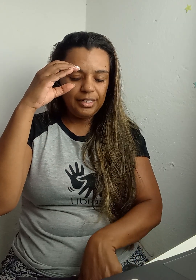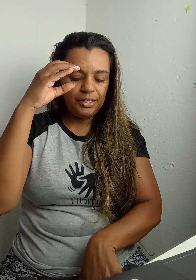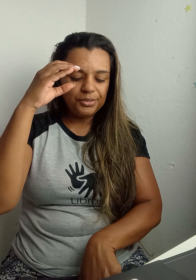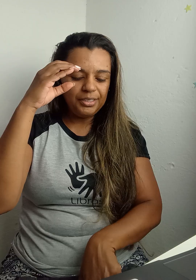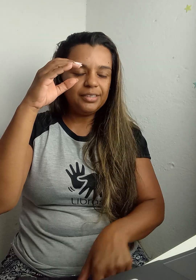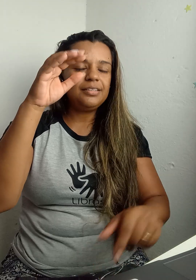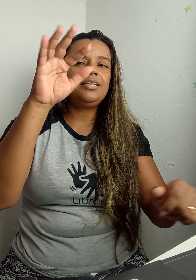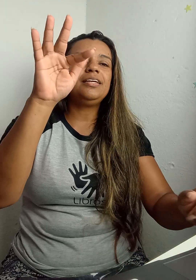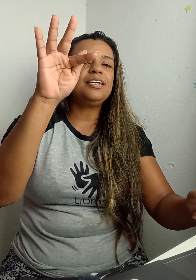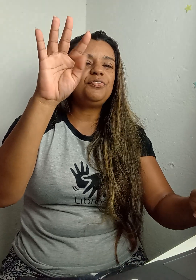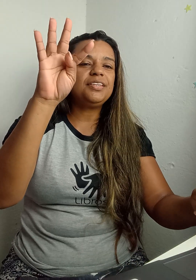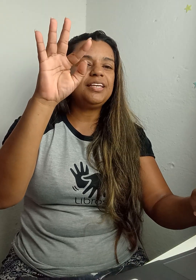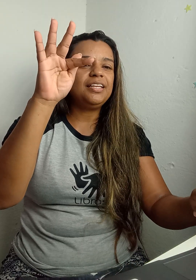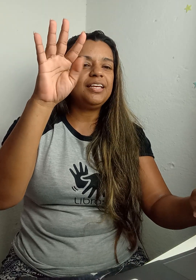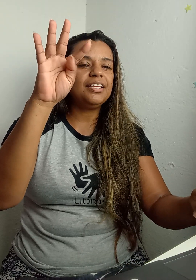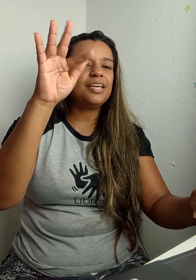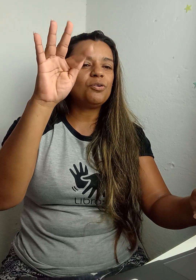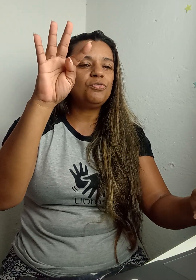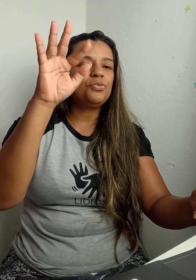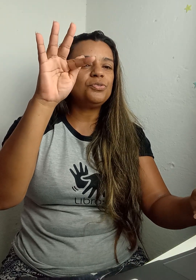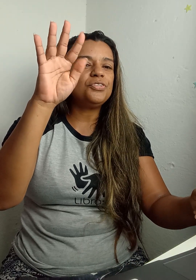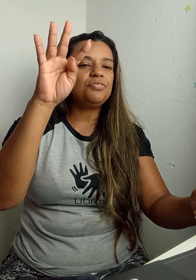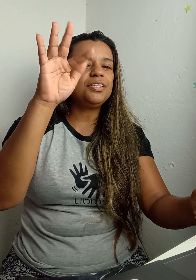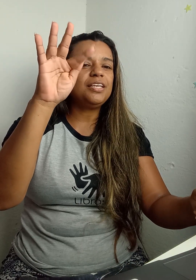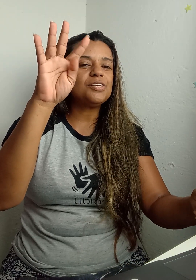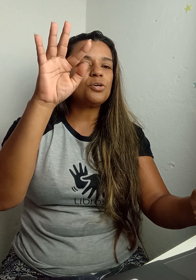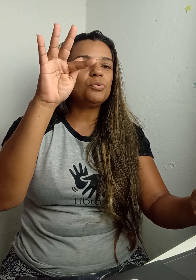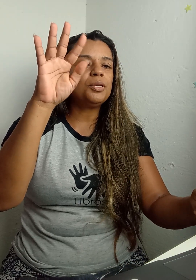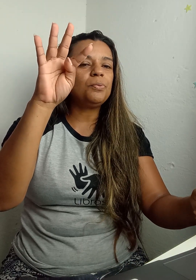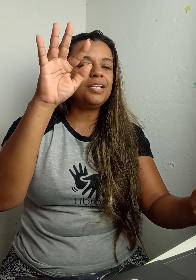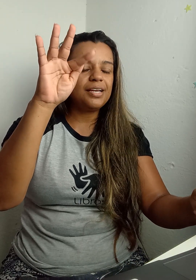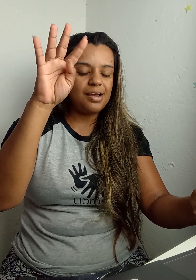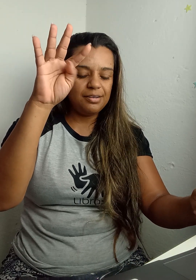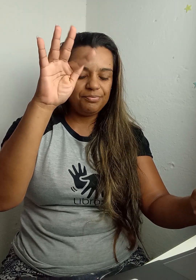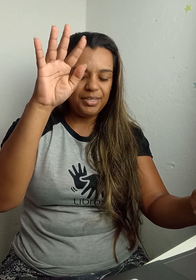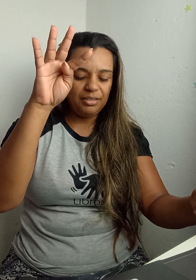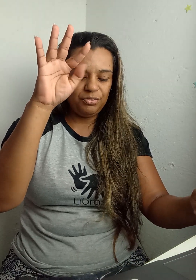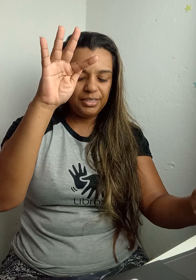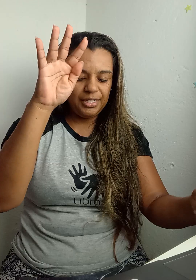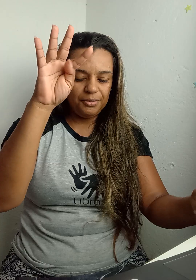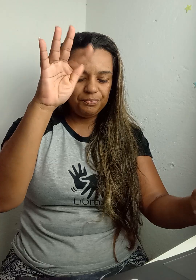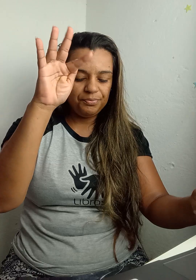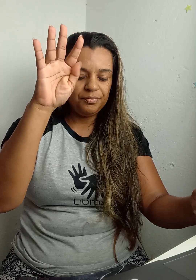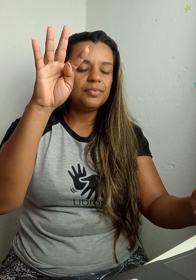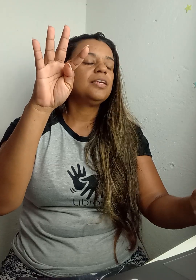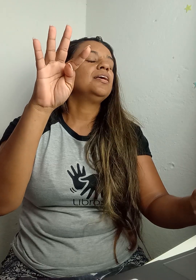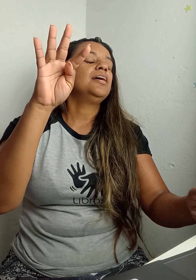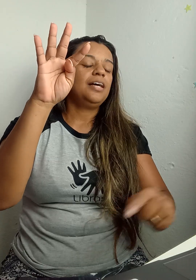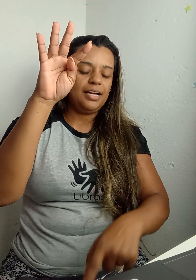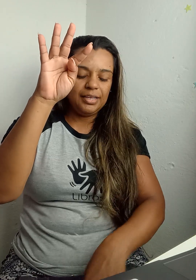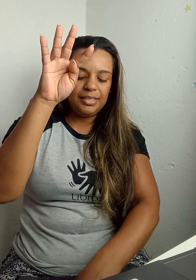Aqui, outra letrinha, FT, né? Que confunde, FT, só muda polegar. FT. Aqui,